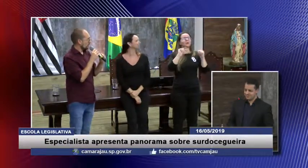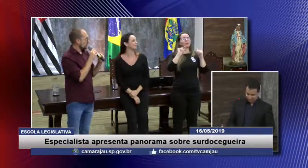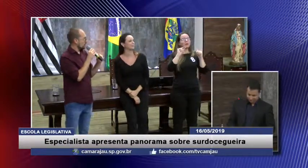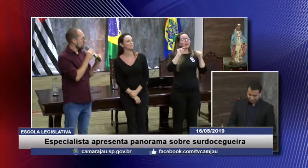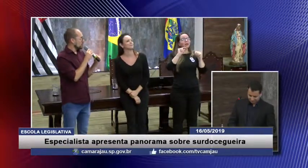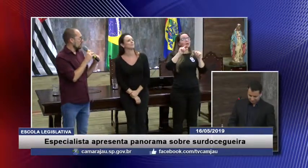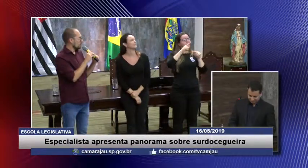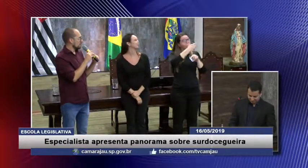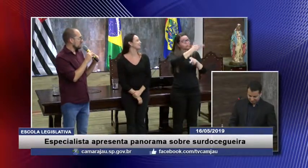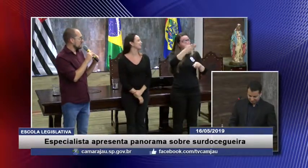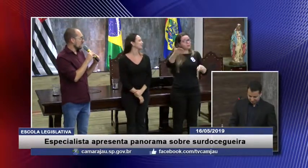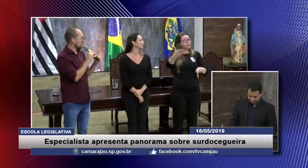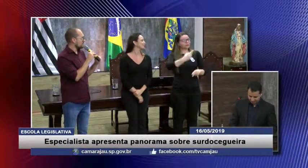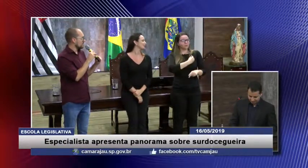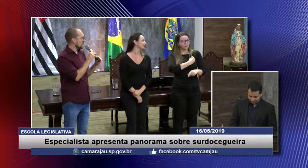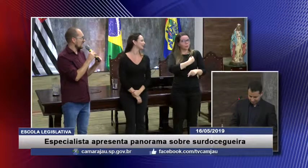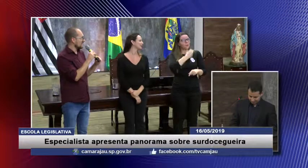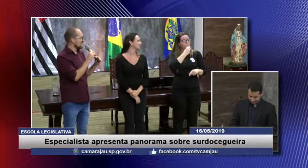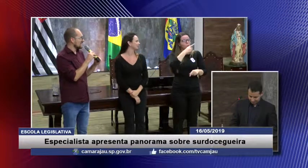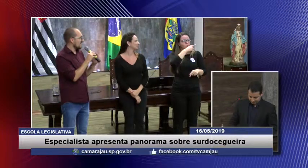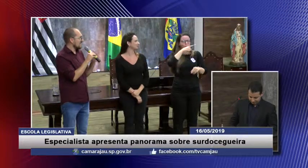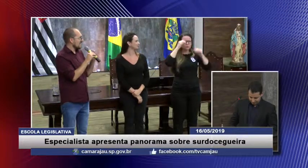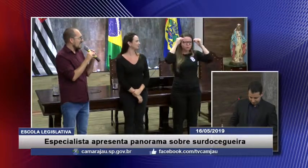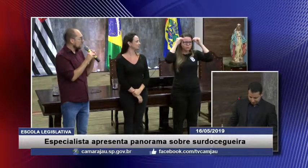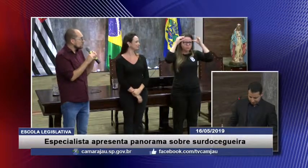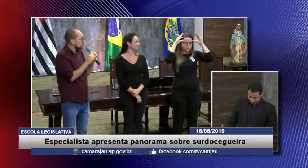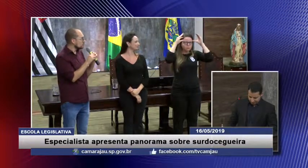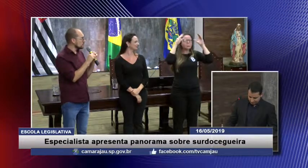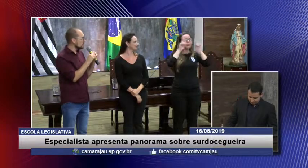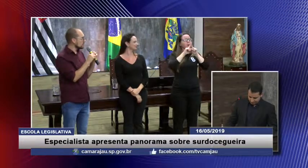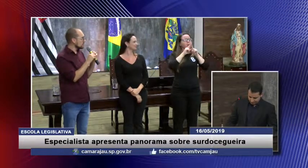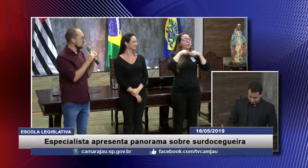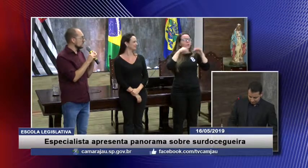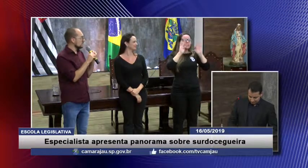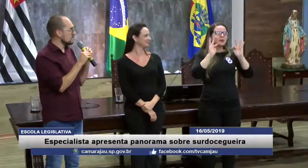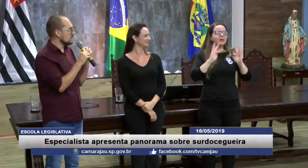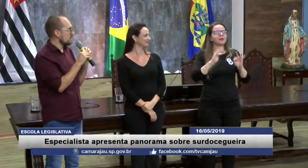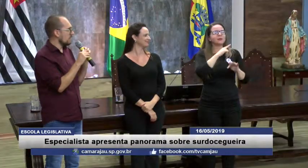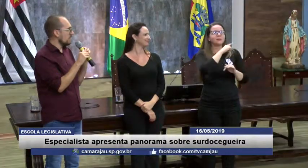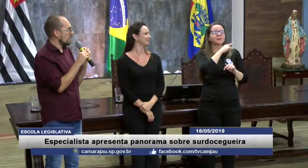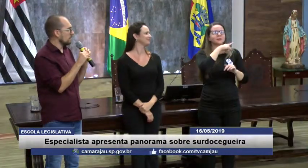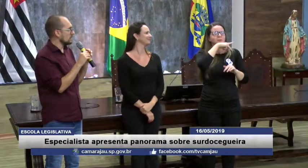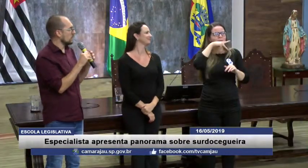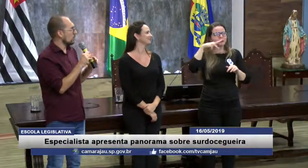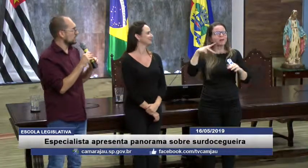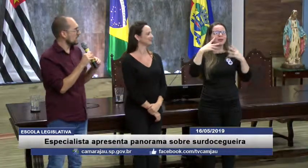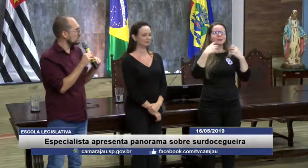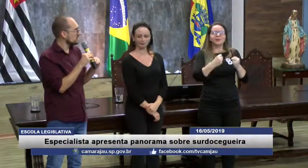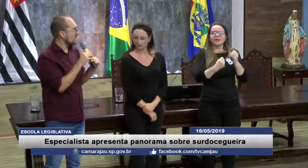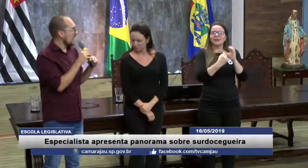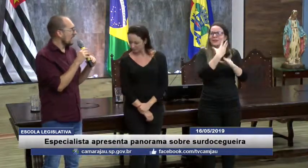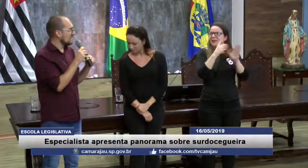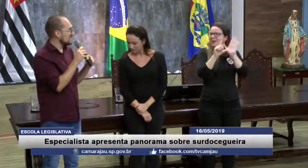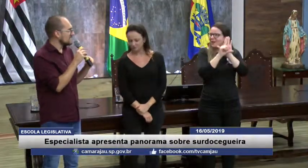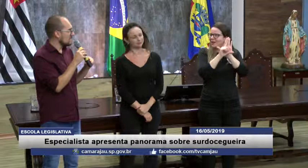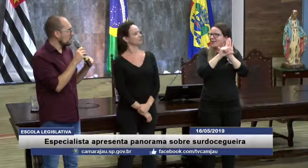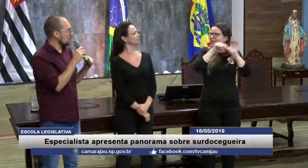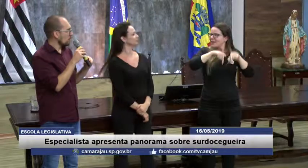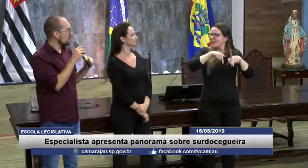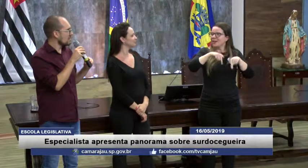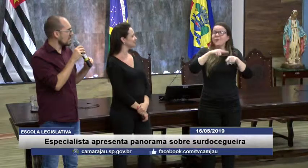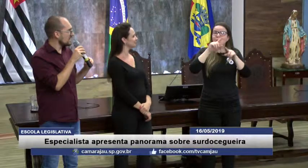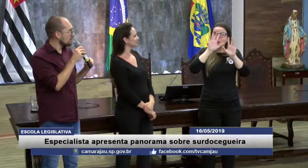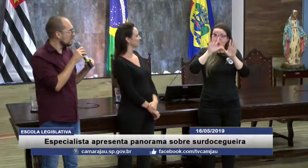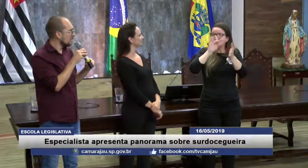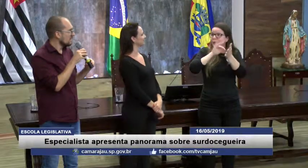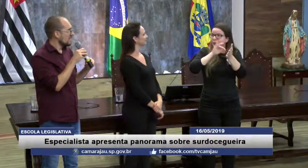Bom, então, só para finalizar, gostaria de agradecer a todos vocês que estiveram hoje aqui com a gente, agradecer